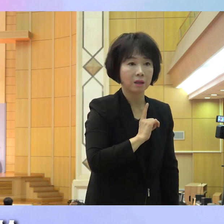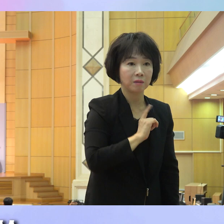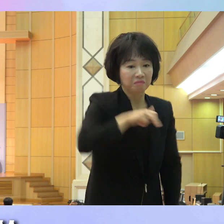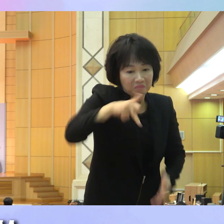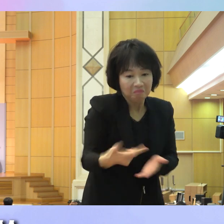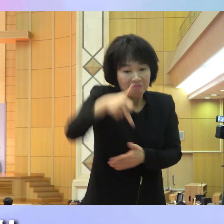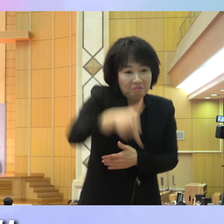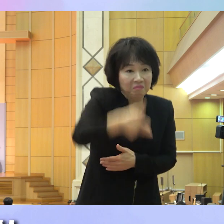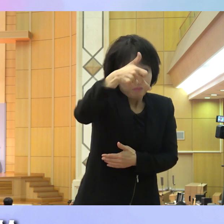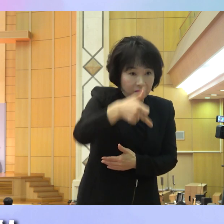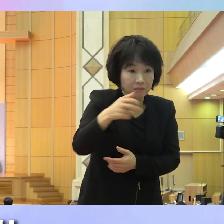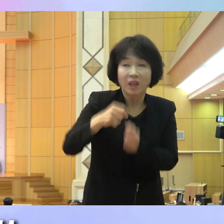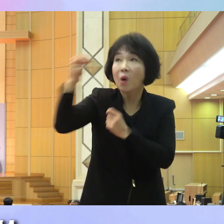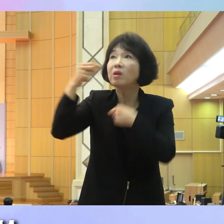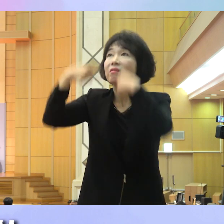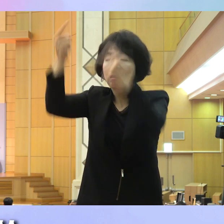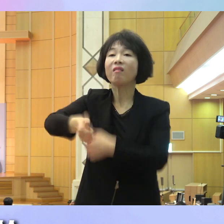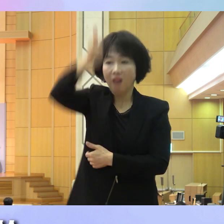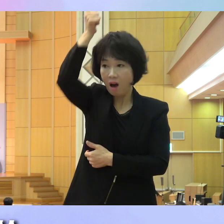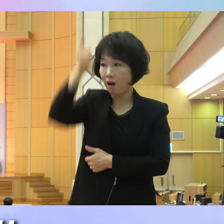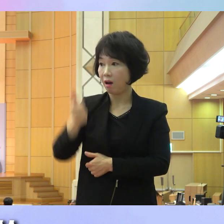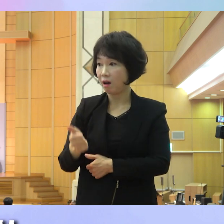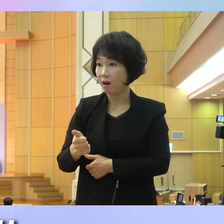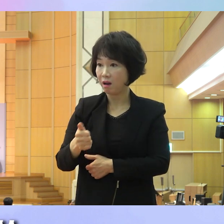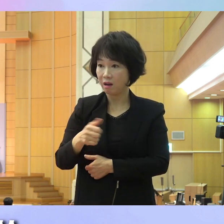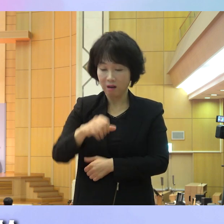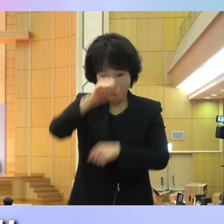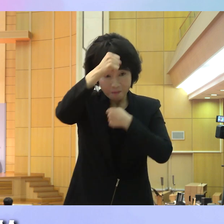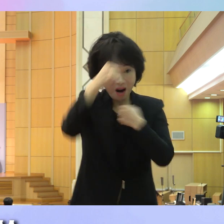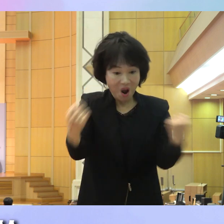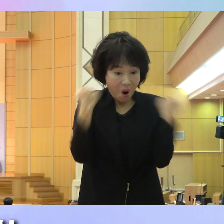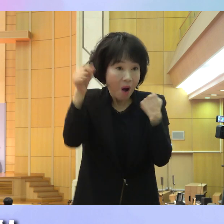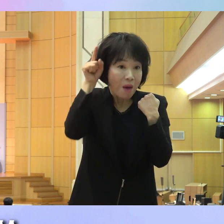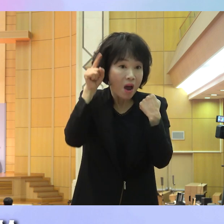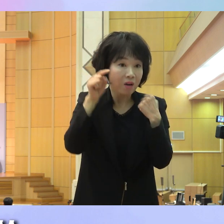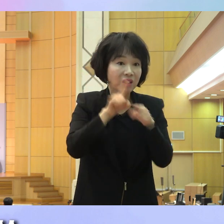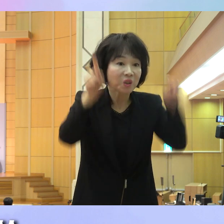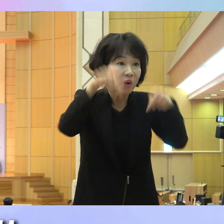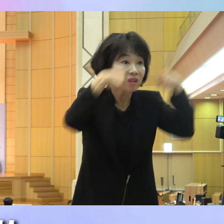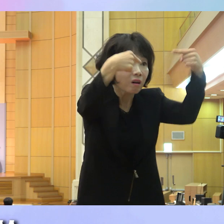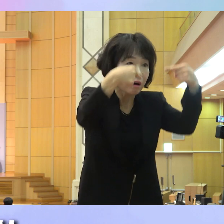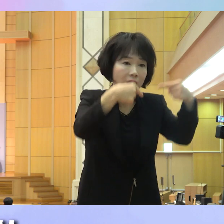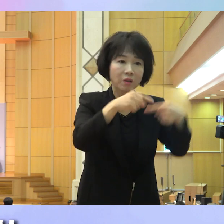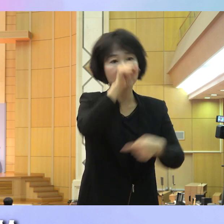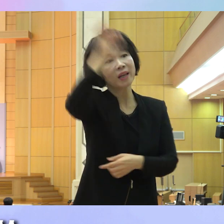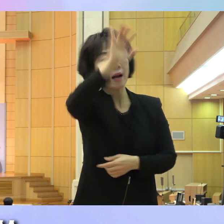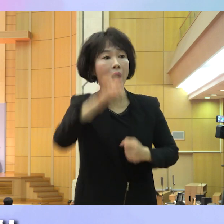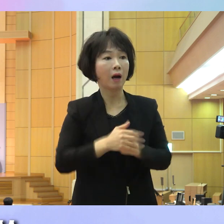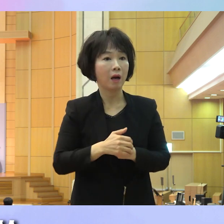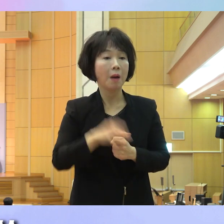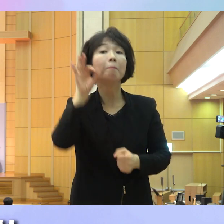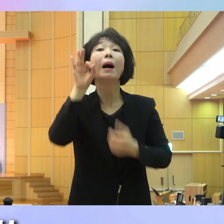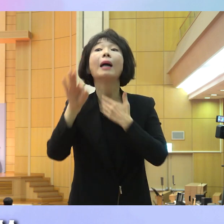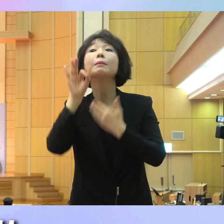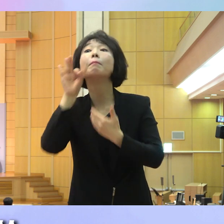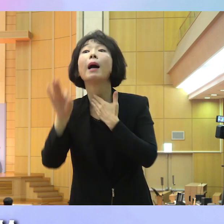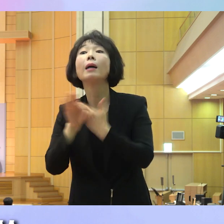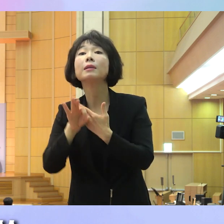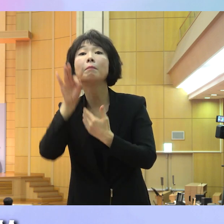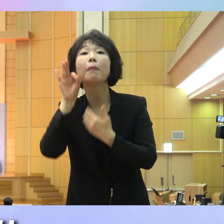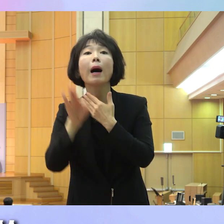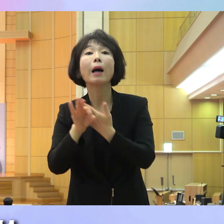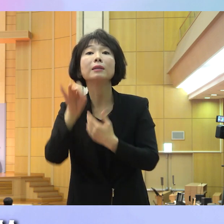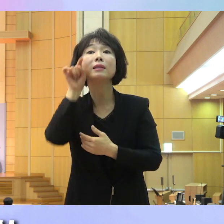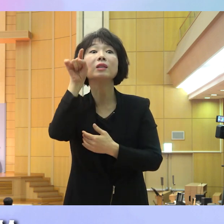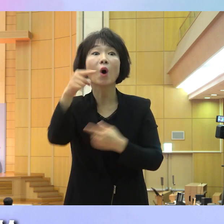절뚝발이로 영생에 들어가는 것이 두 발을 가지고 지옥에 던지는 것보다 나으니라. 만일 내 눈이 너를, 그 다음에